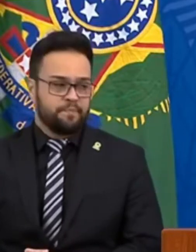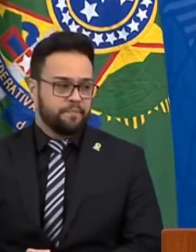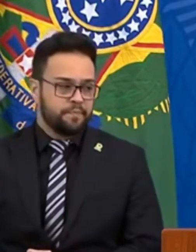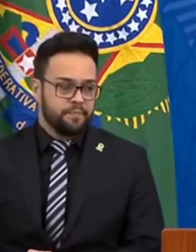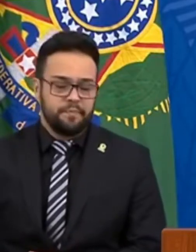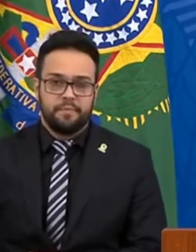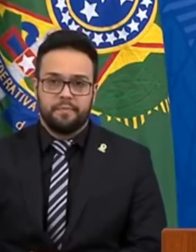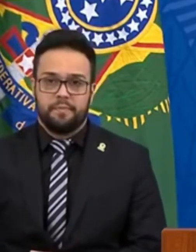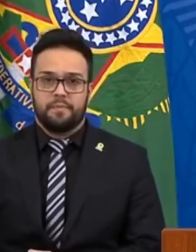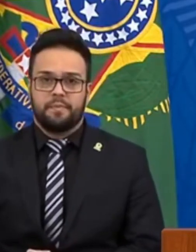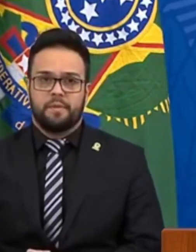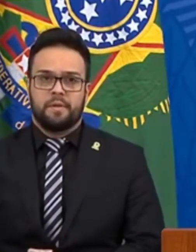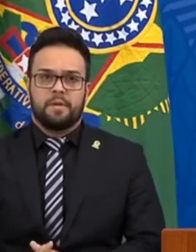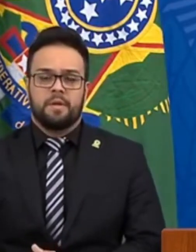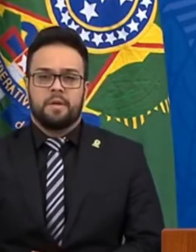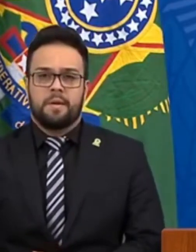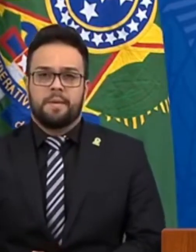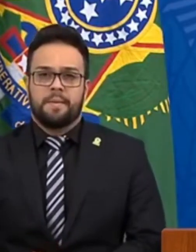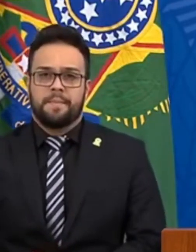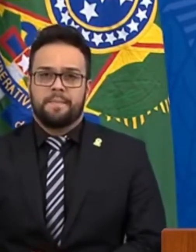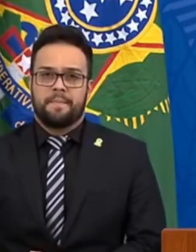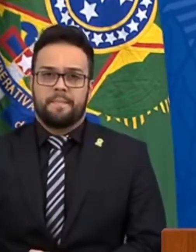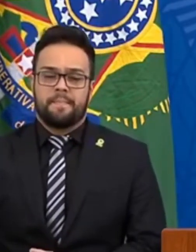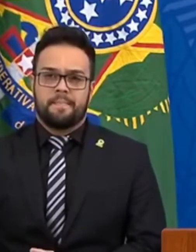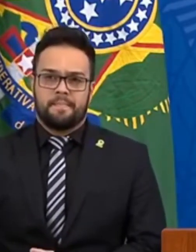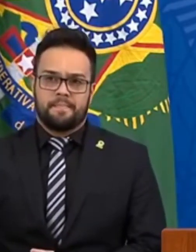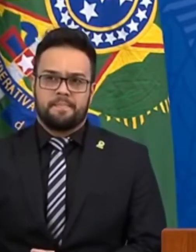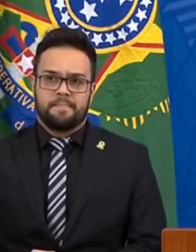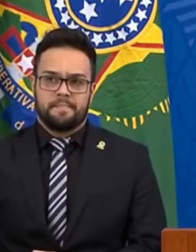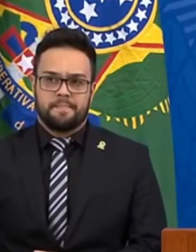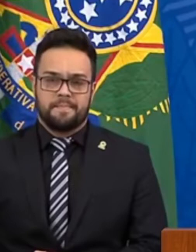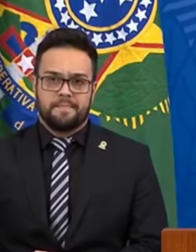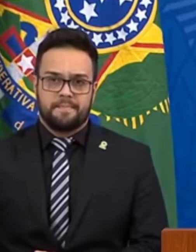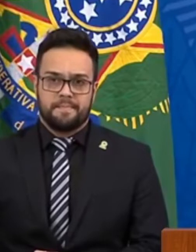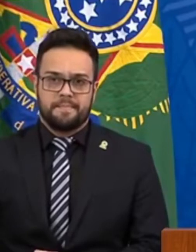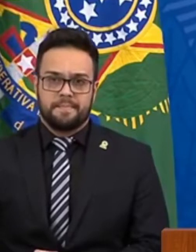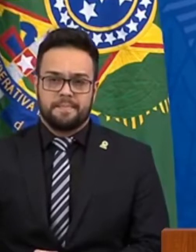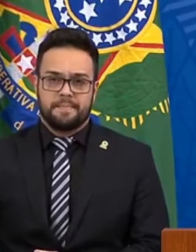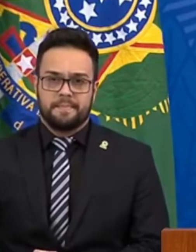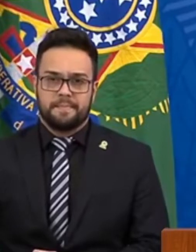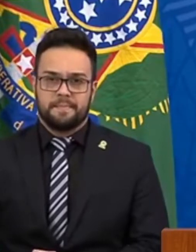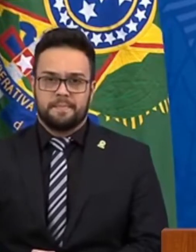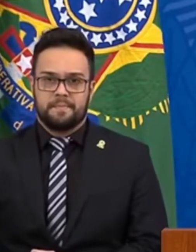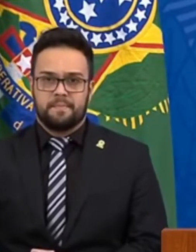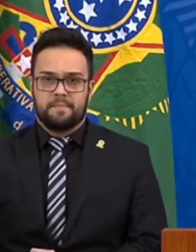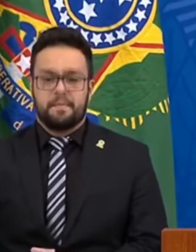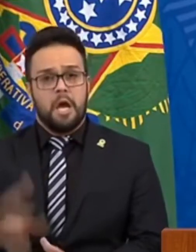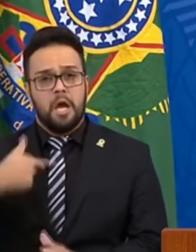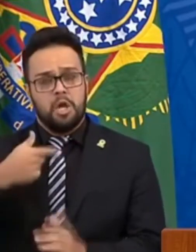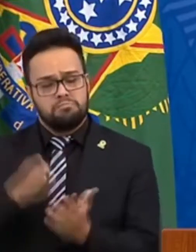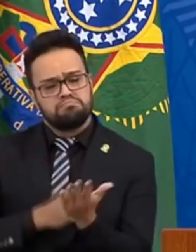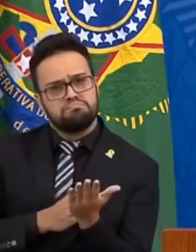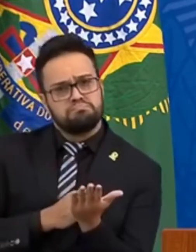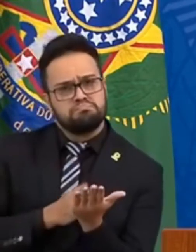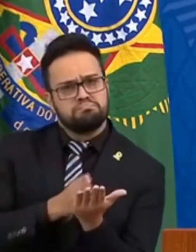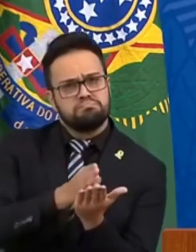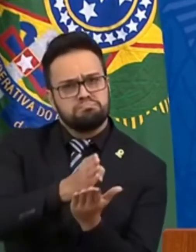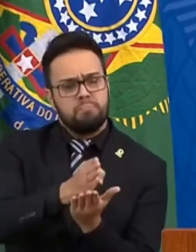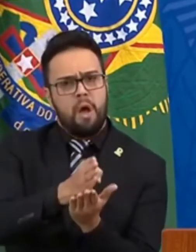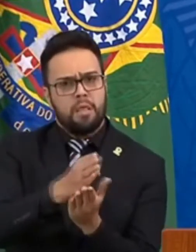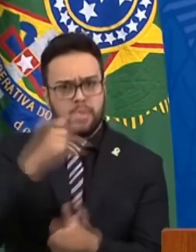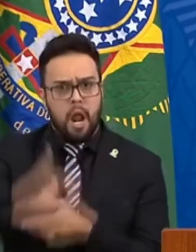e aí e essa será minha linha de atuação